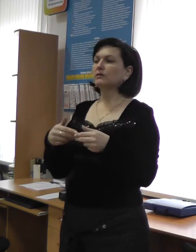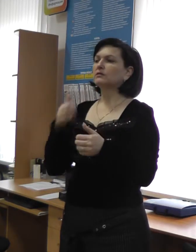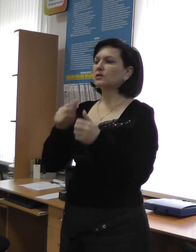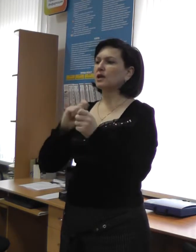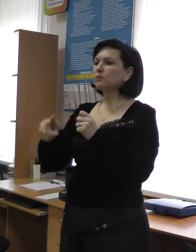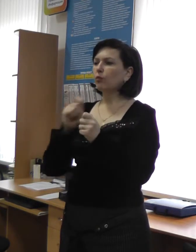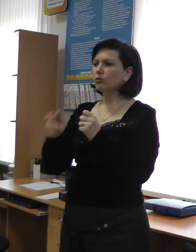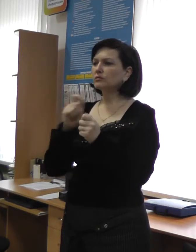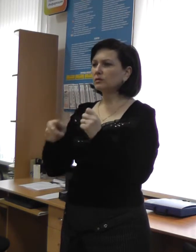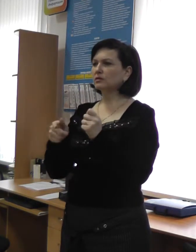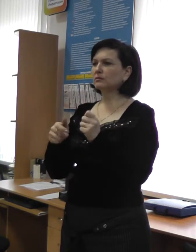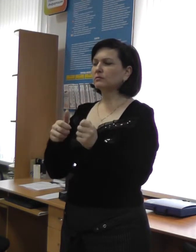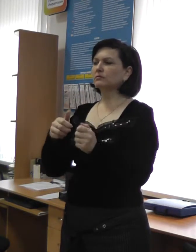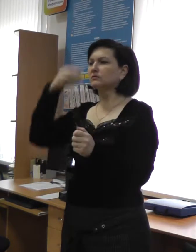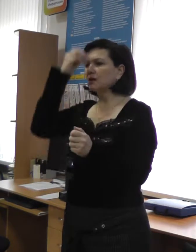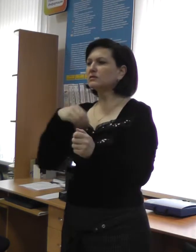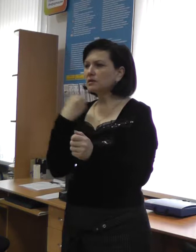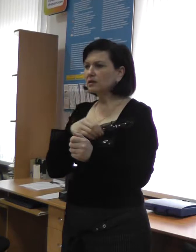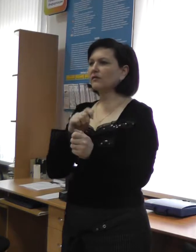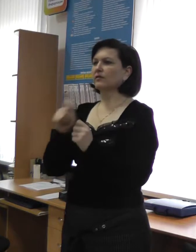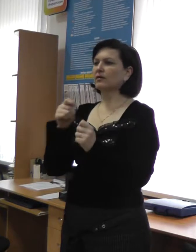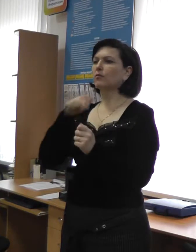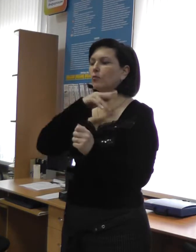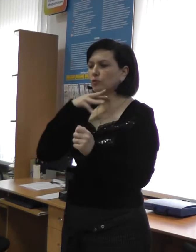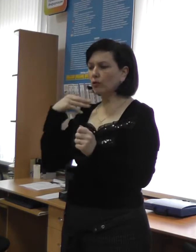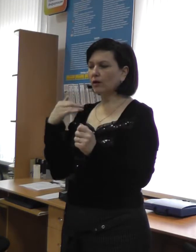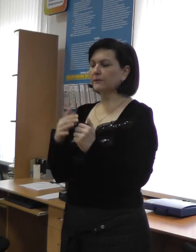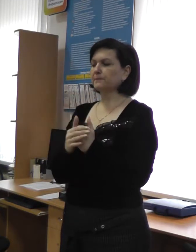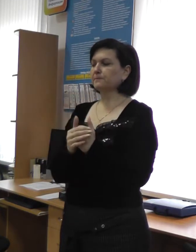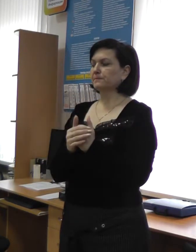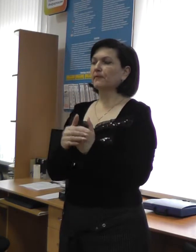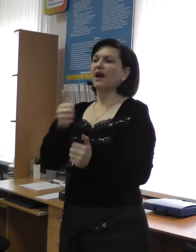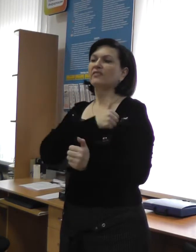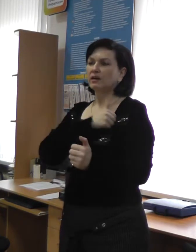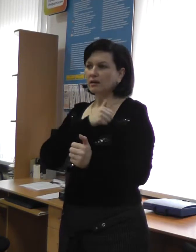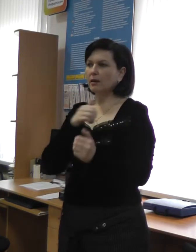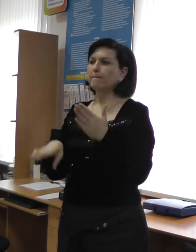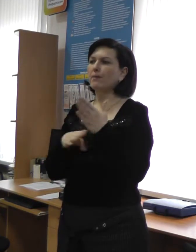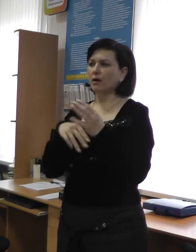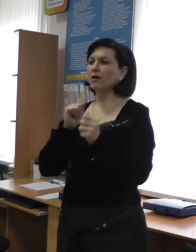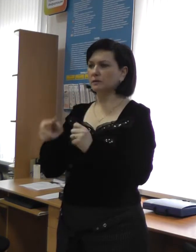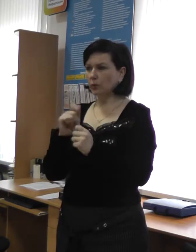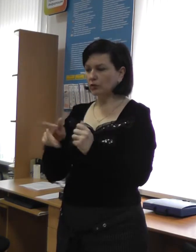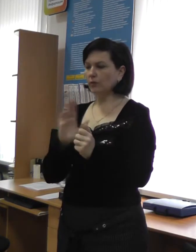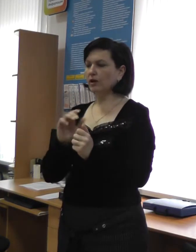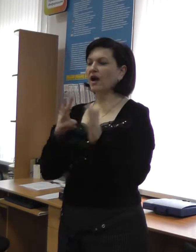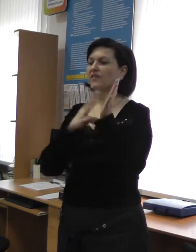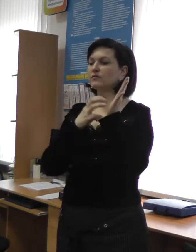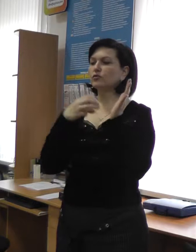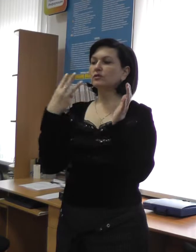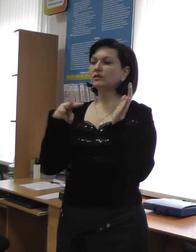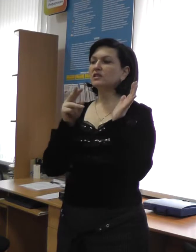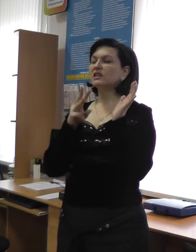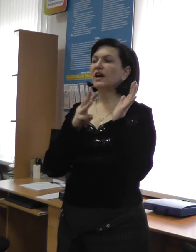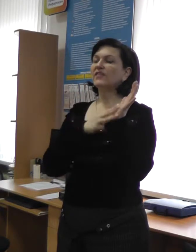в пользу батальонной церкви 3-го Кавказского линейного батальона в Кисловодске. В 1838